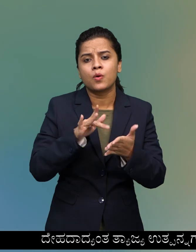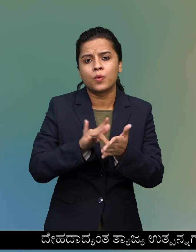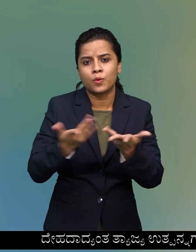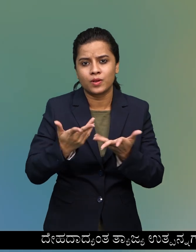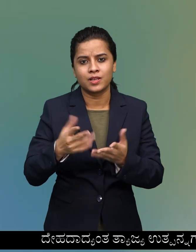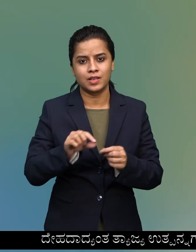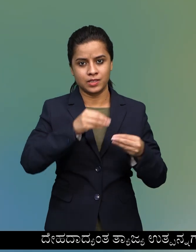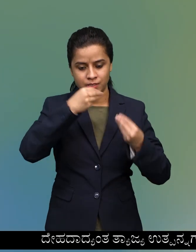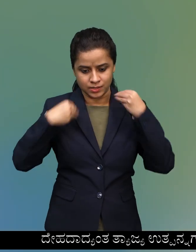ನಿರ್ವಹಿಸುತ್ತದೆ.